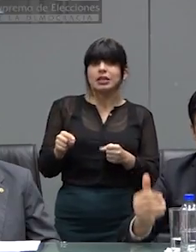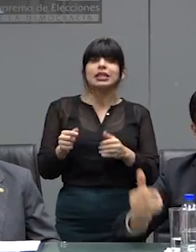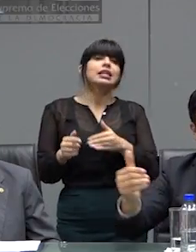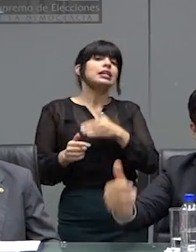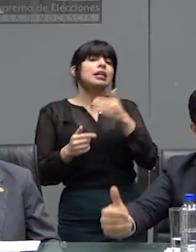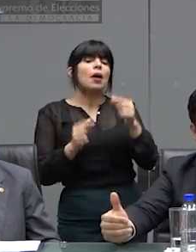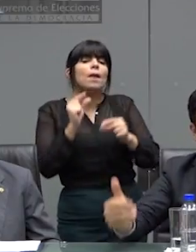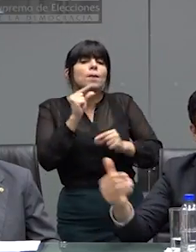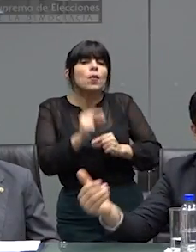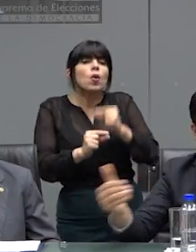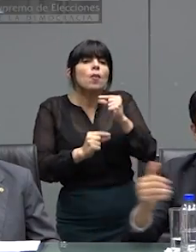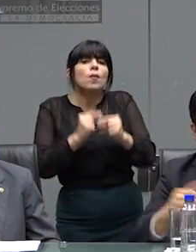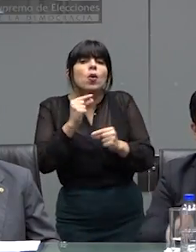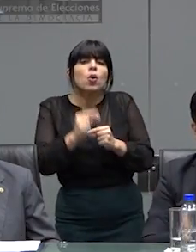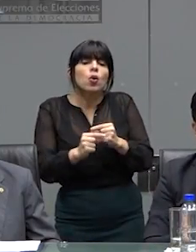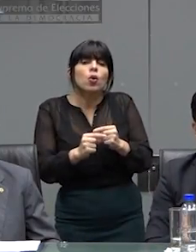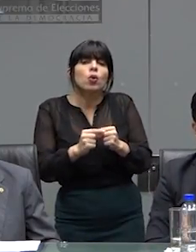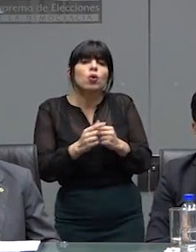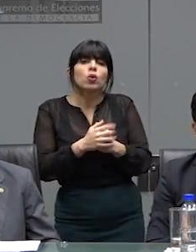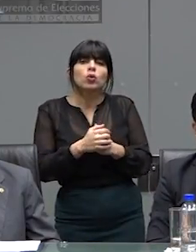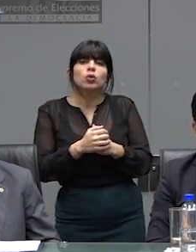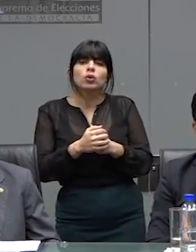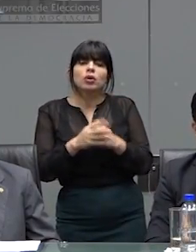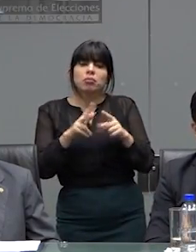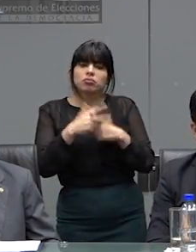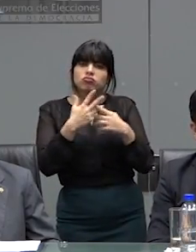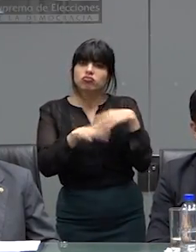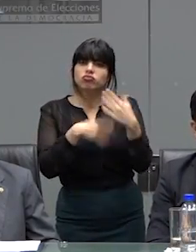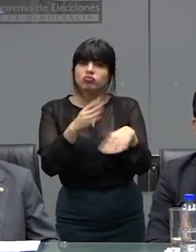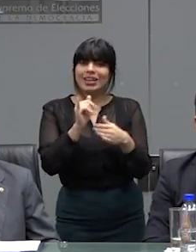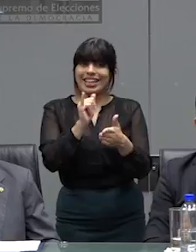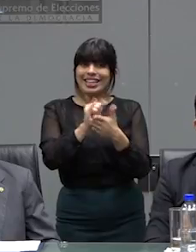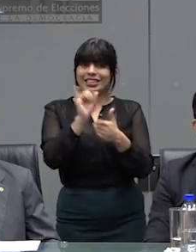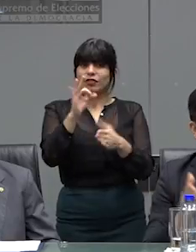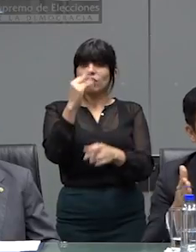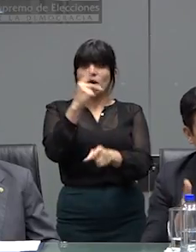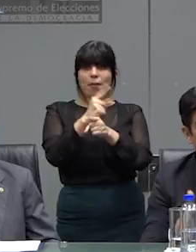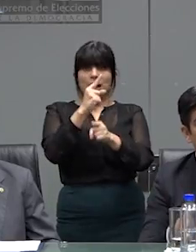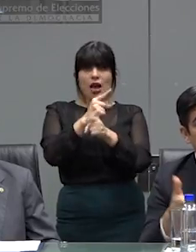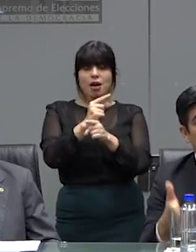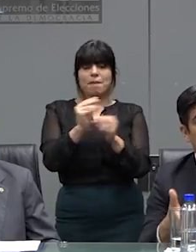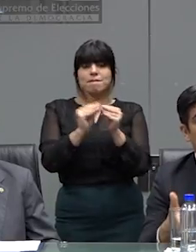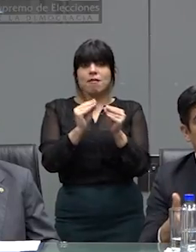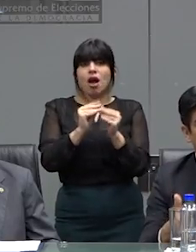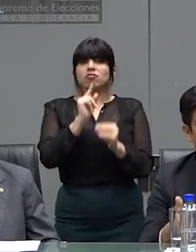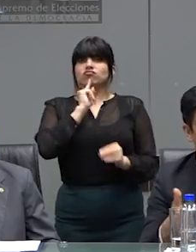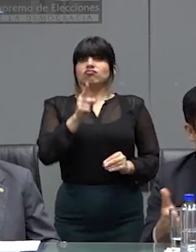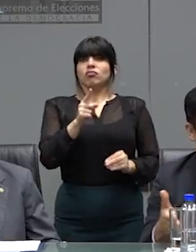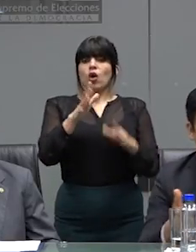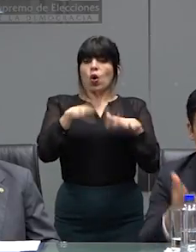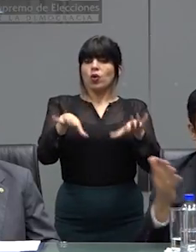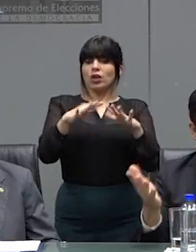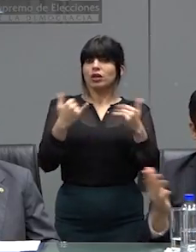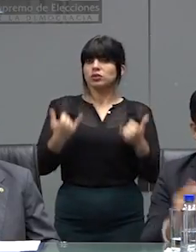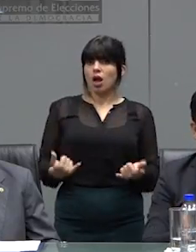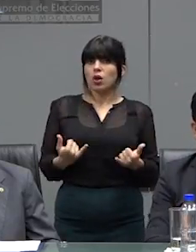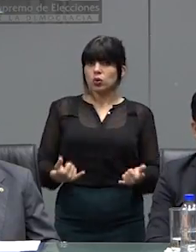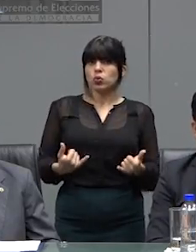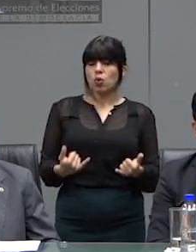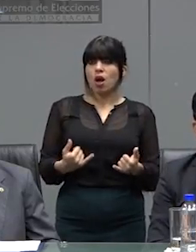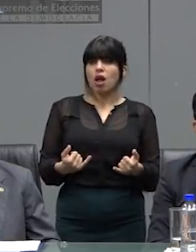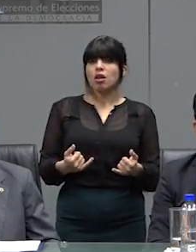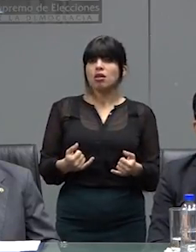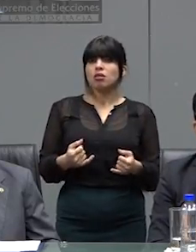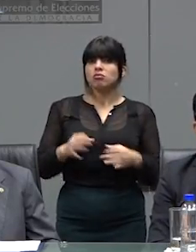y paulatinamente echarlas a andar. Entonces creo que es la forma oportuna y realista en el contexto actual,